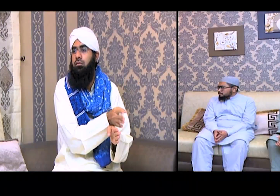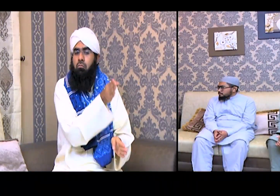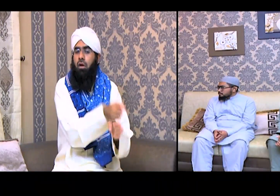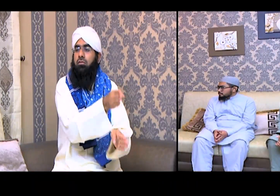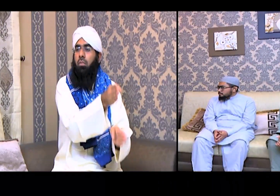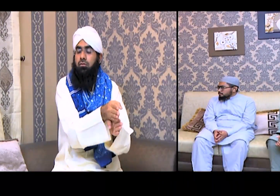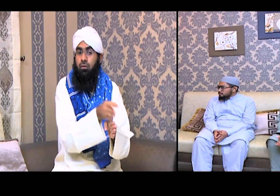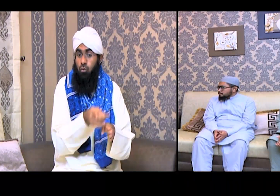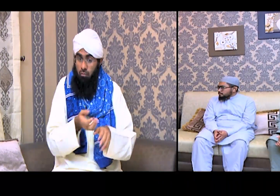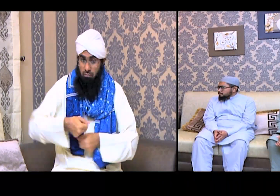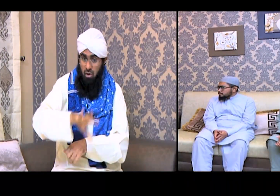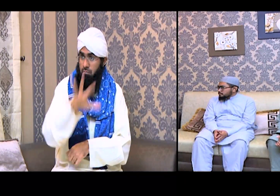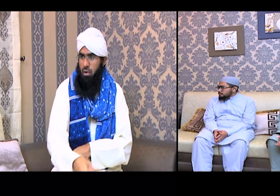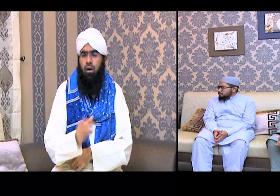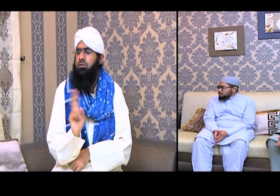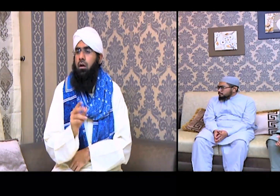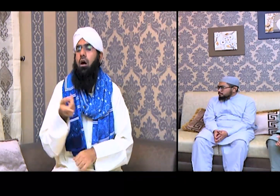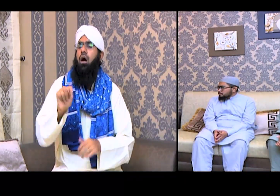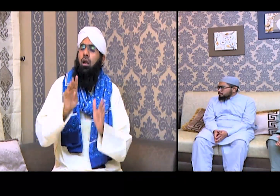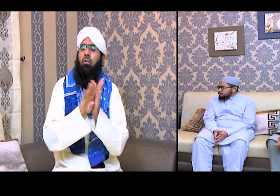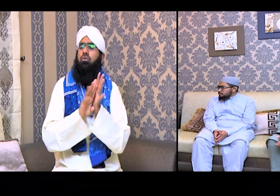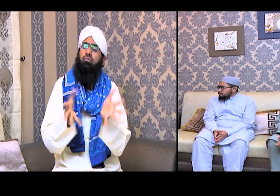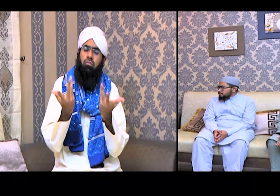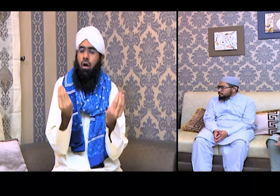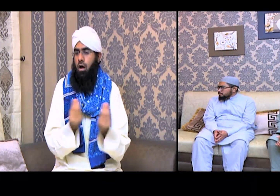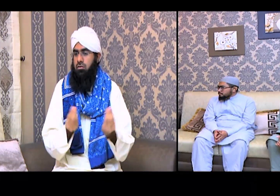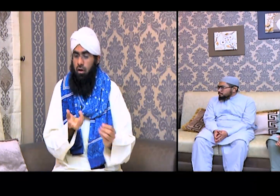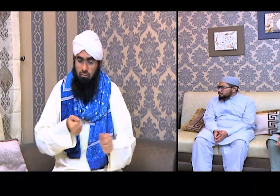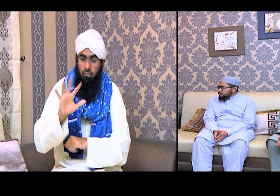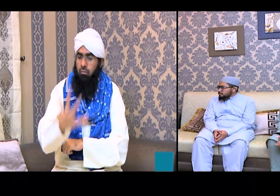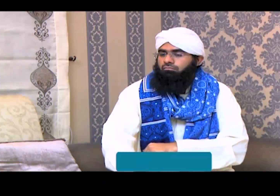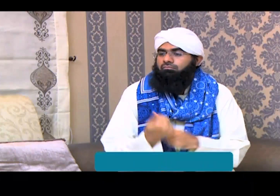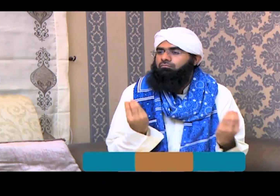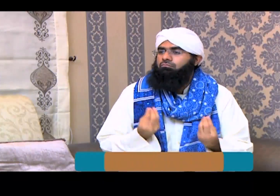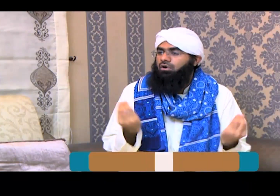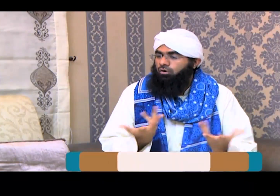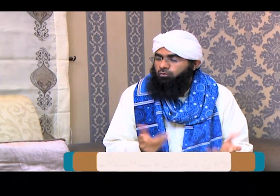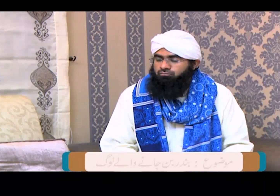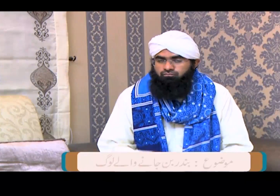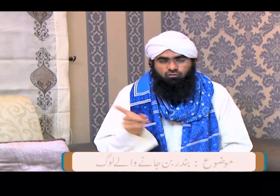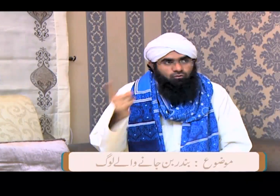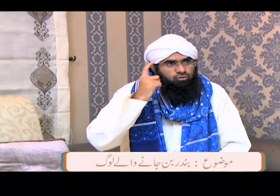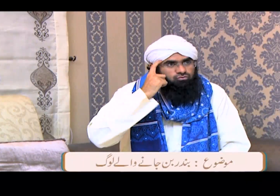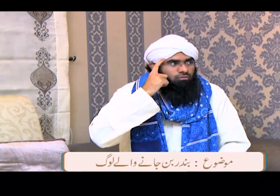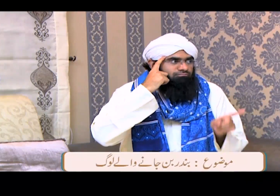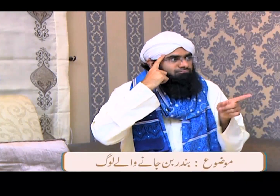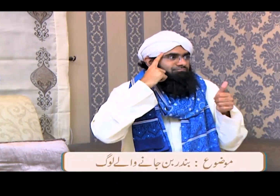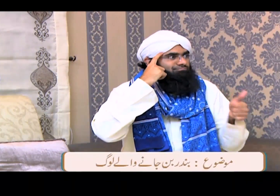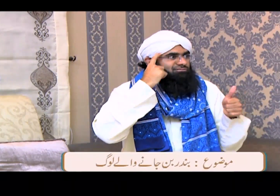دن شکار نہ کرو بلکہ دوسرے دن آسانی کے ساتھ ان مچھلیوں کو پکڑ لو۔ ان لوگوں کو یہ شیطانی ہیلا بازی پسند آ گئی۔